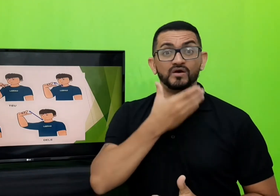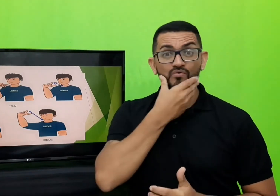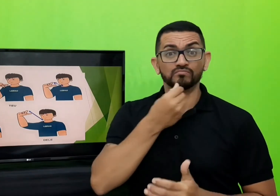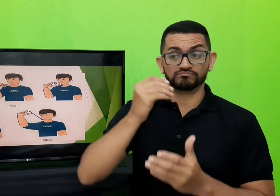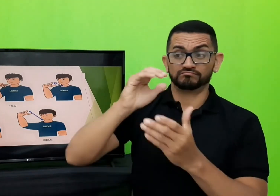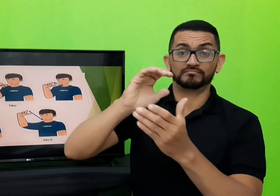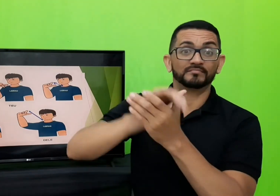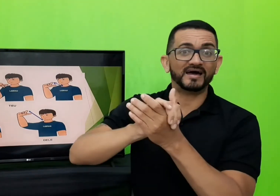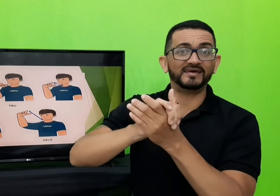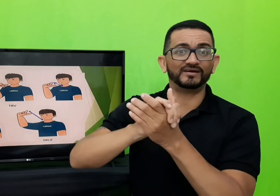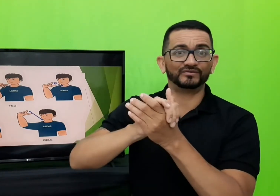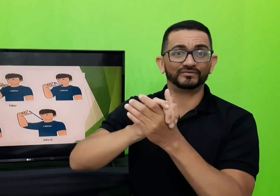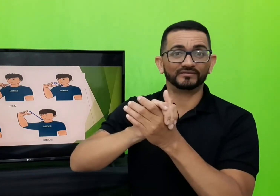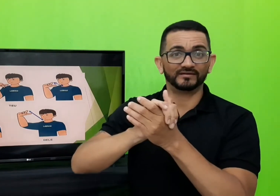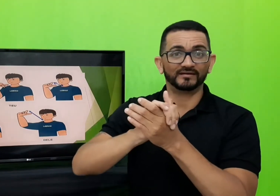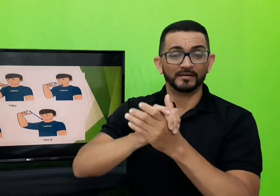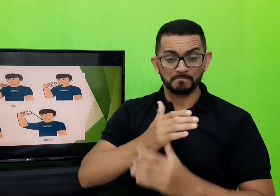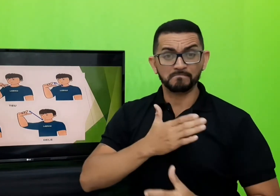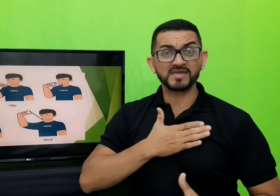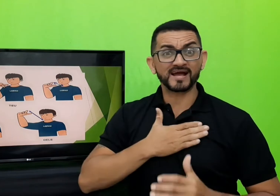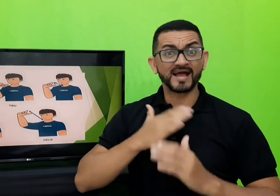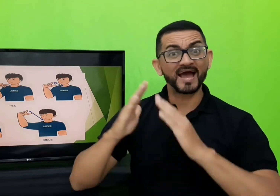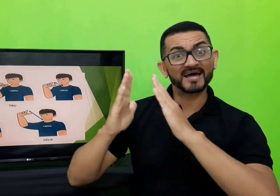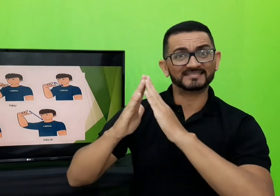meu marido. Minha casa,